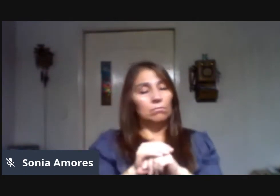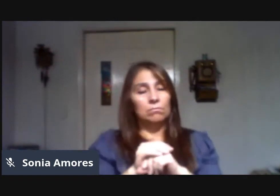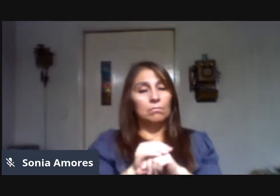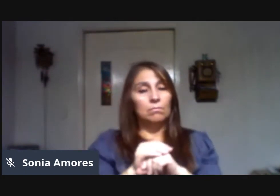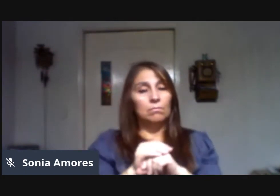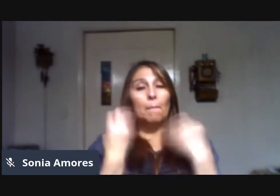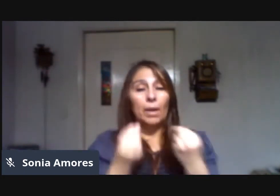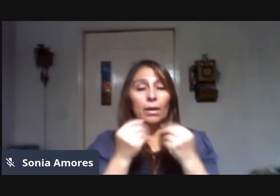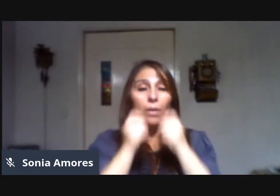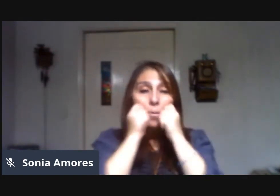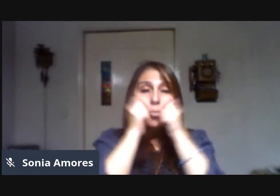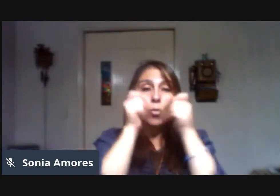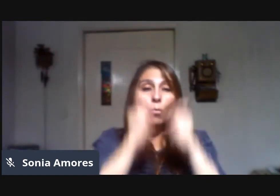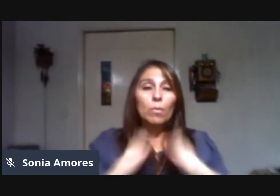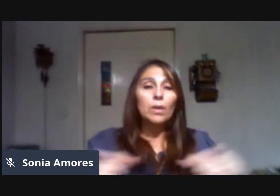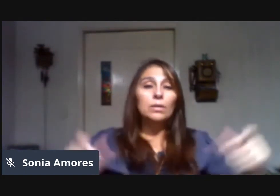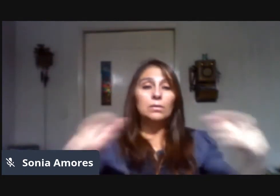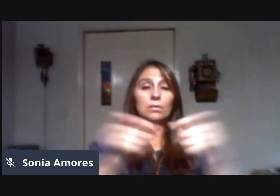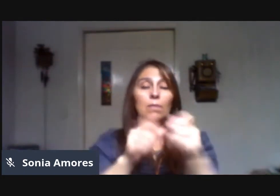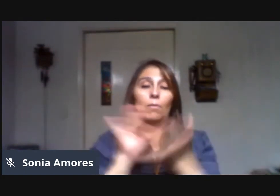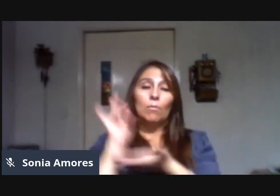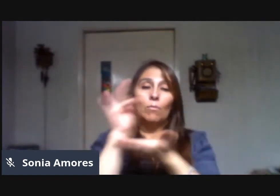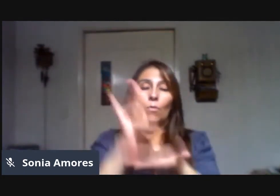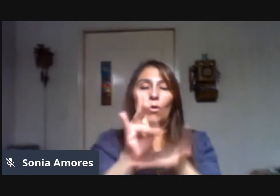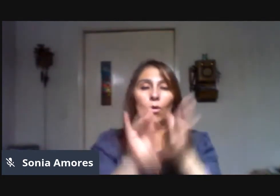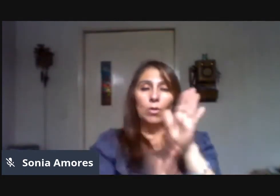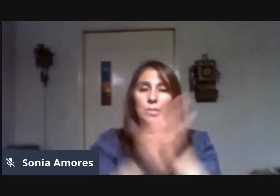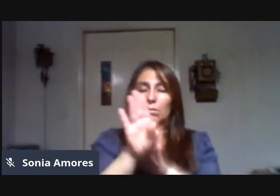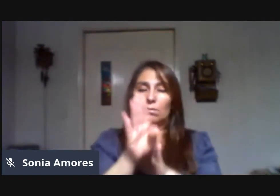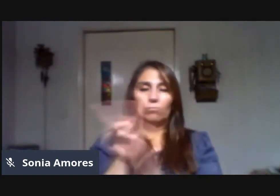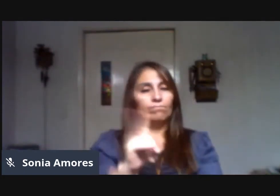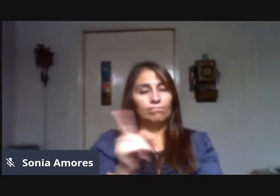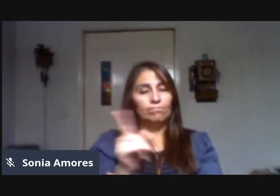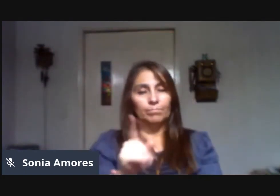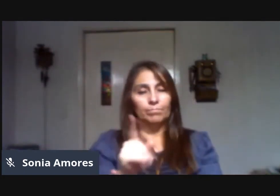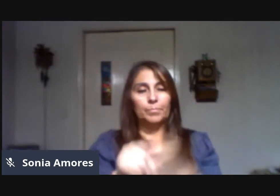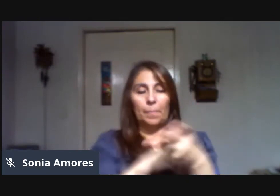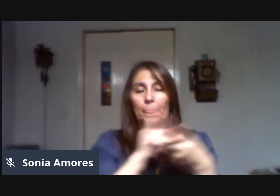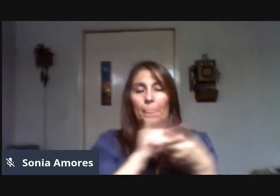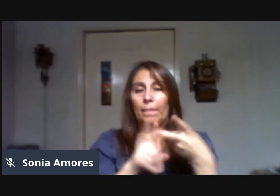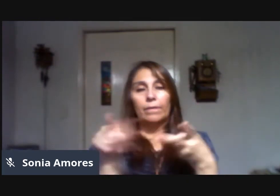humanizar el modelo de desarrollo. No estamos hablando tampoco ni procurando